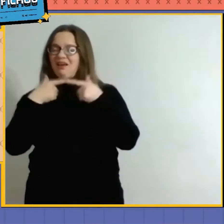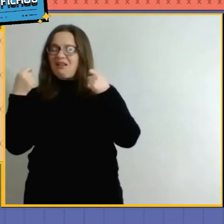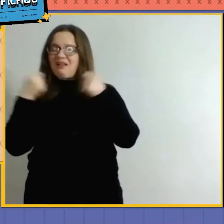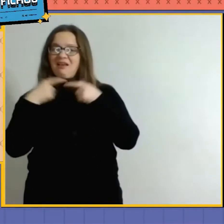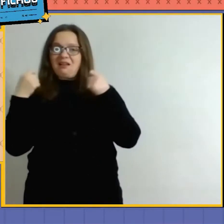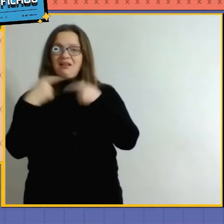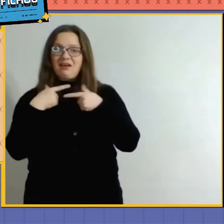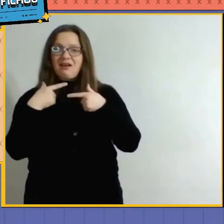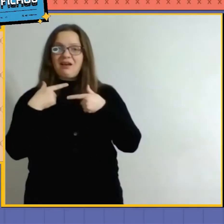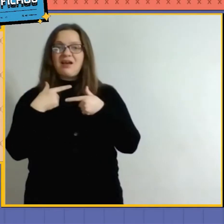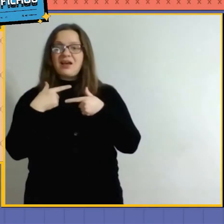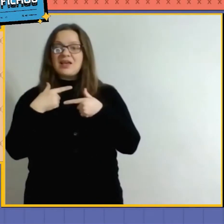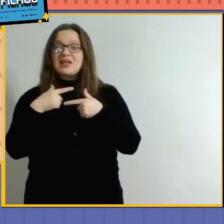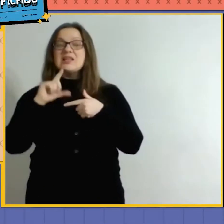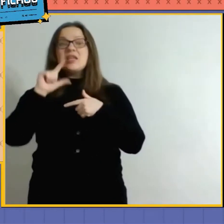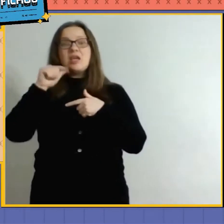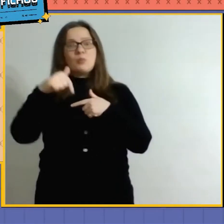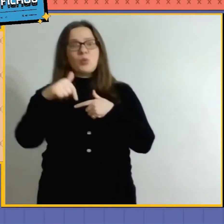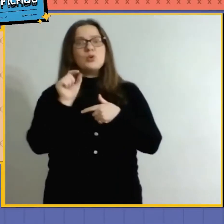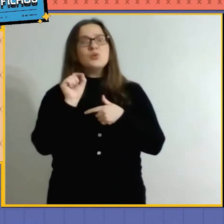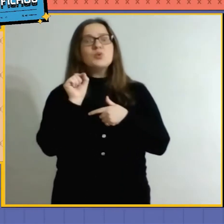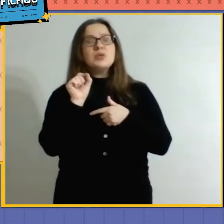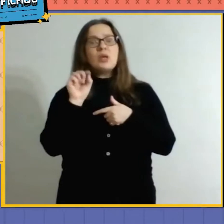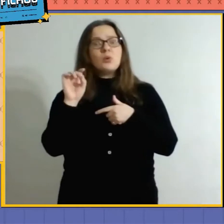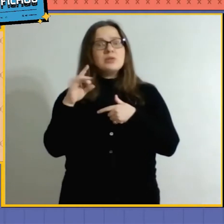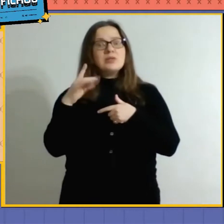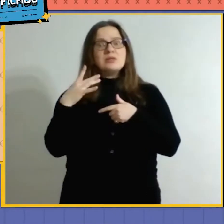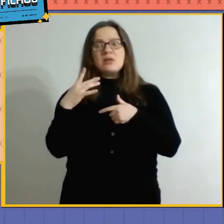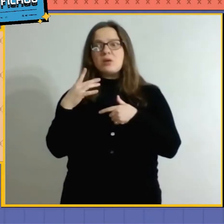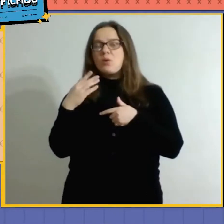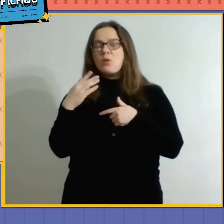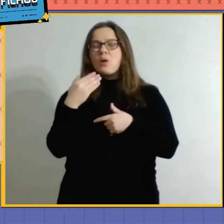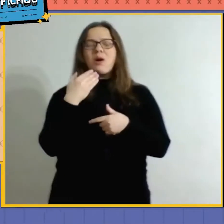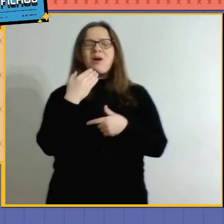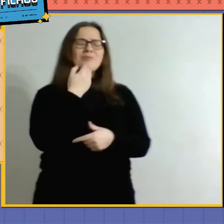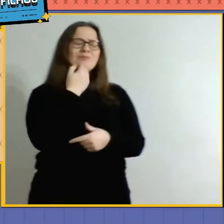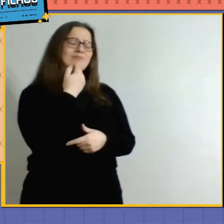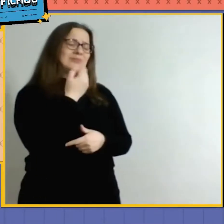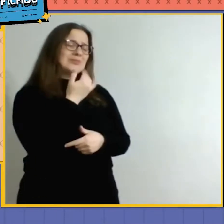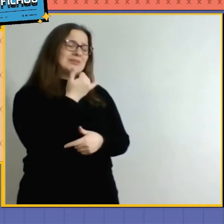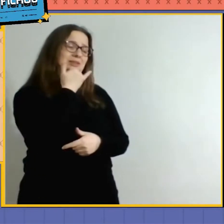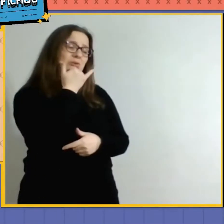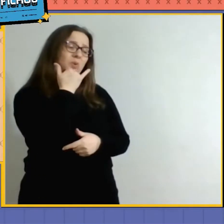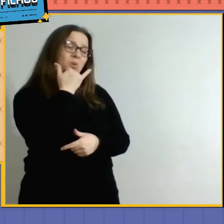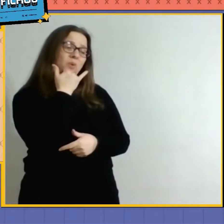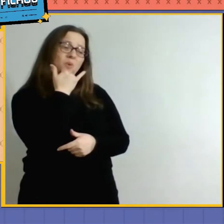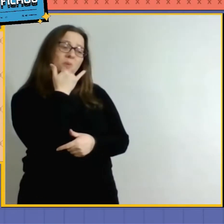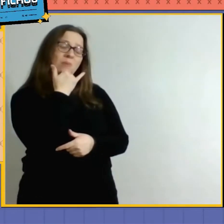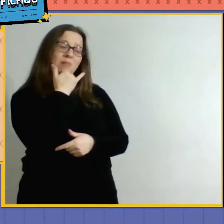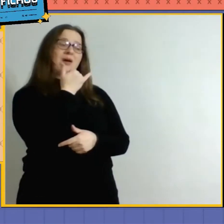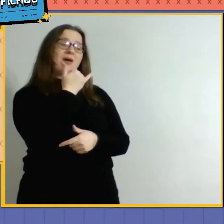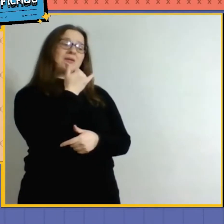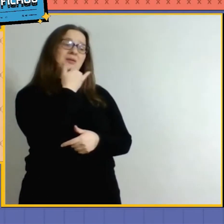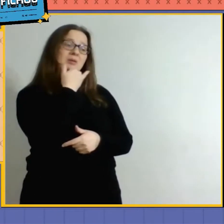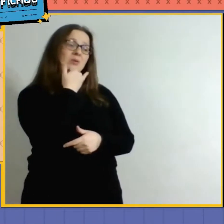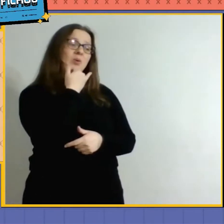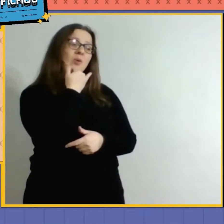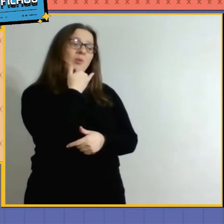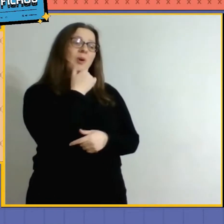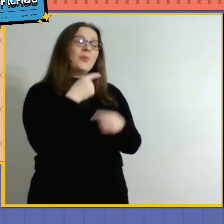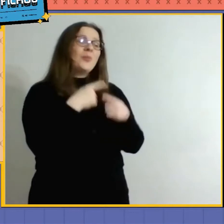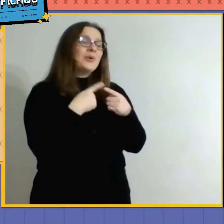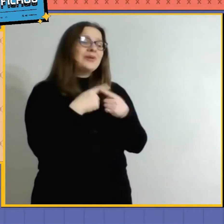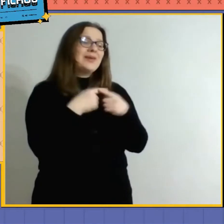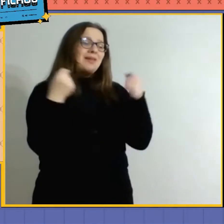pediram desculpas por haverem duvidado da sua convicção pedindo desculpas por haverem batido